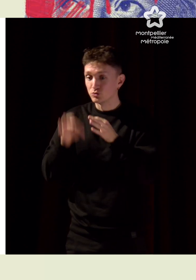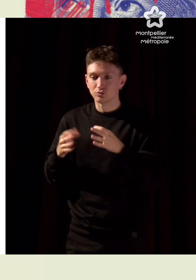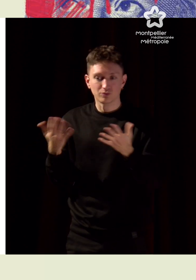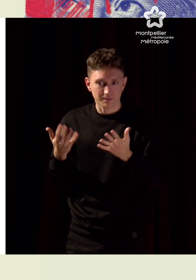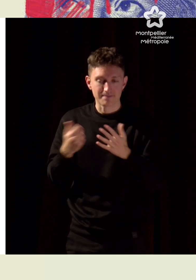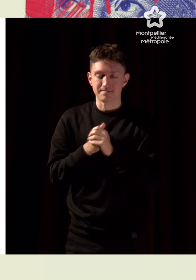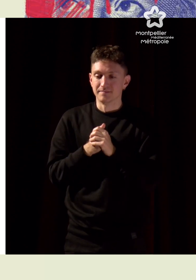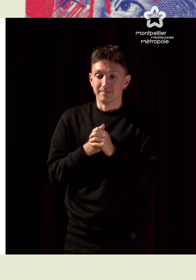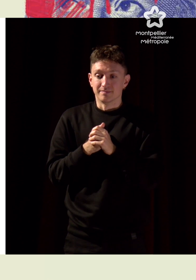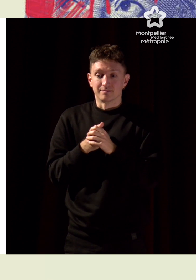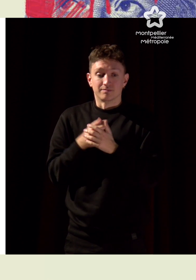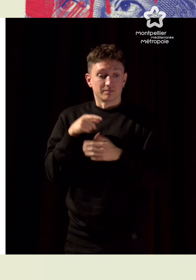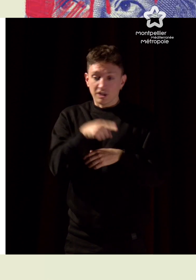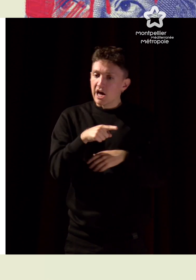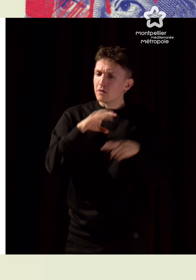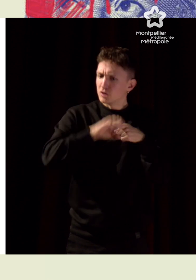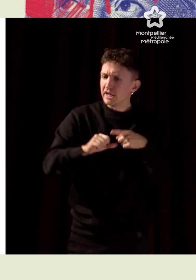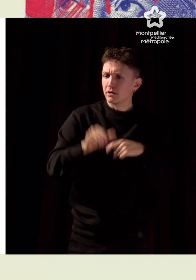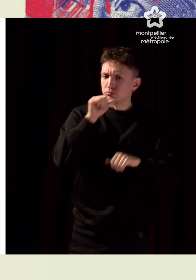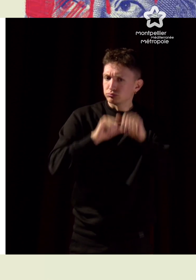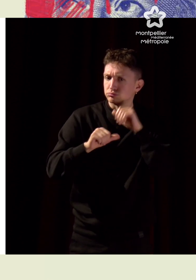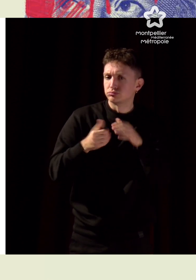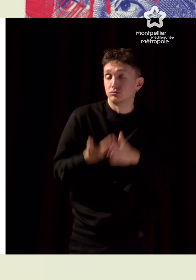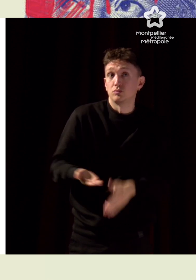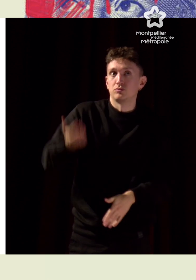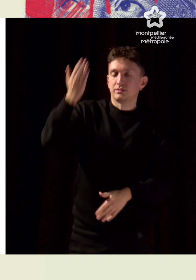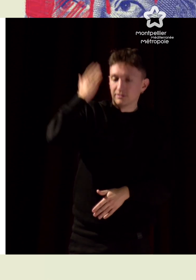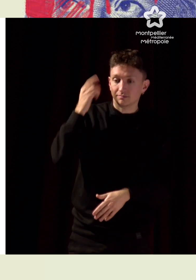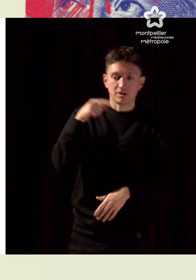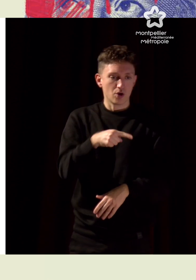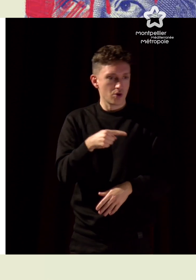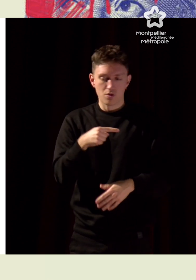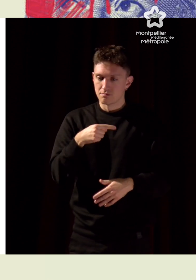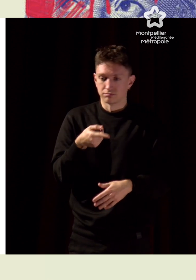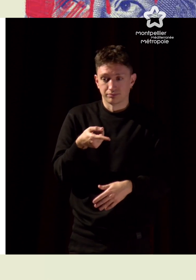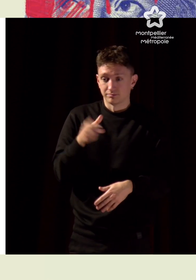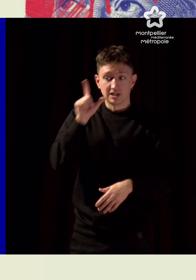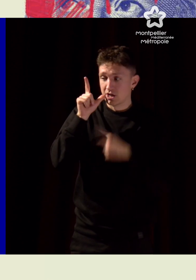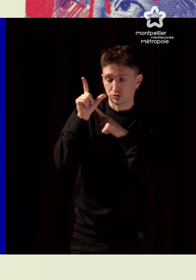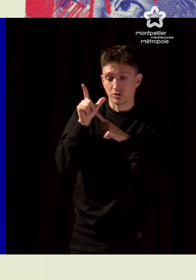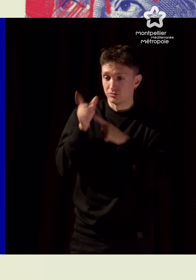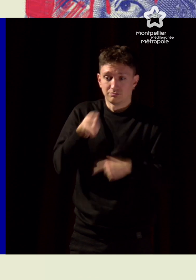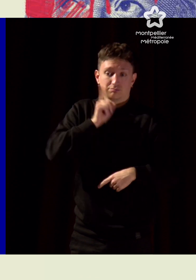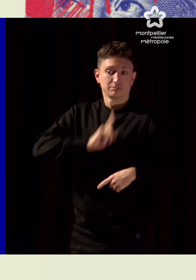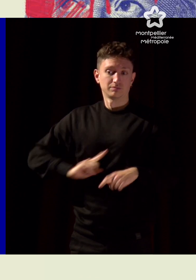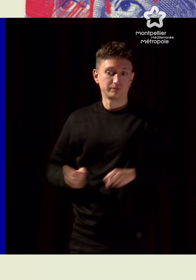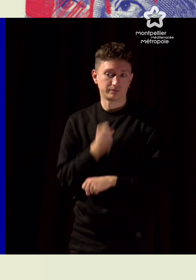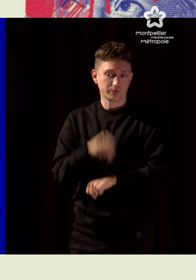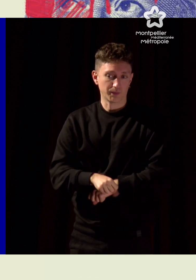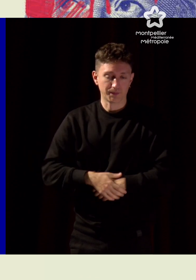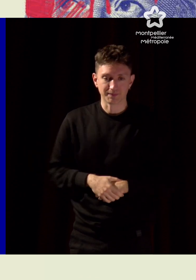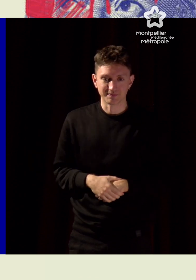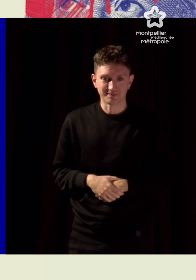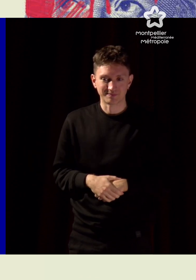depuis plusieurs milliers d'années, en général, ils ont une persistance de la lactase. Donc, on s'est dit, on va